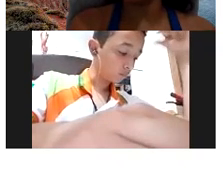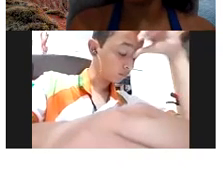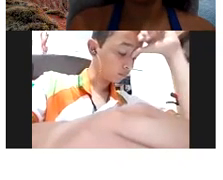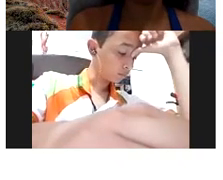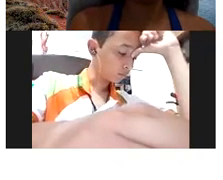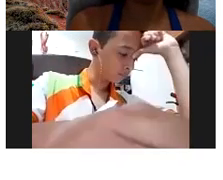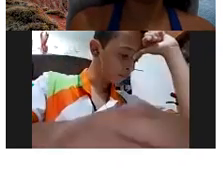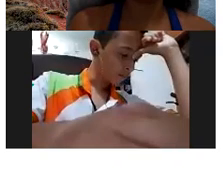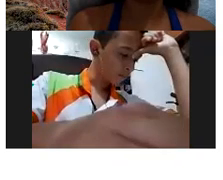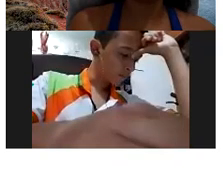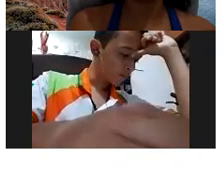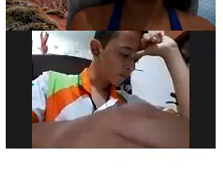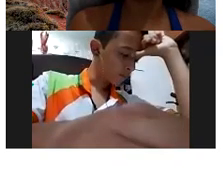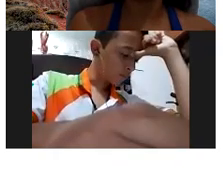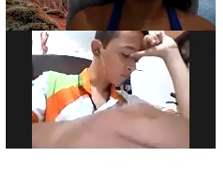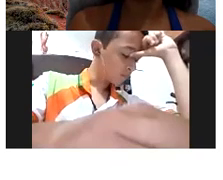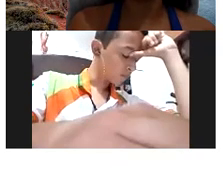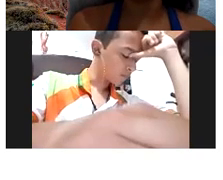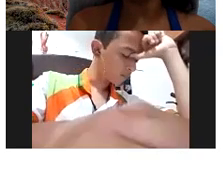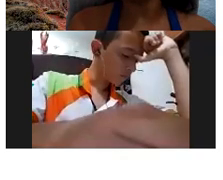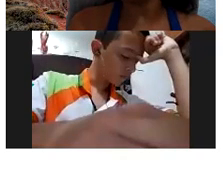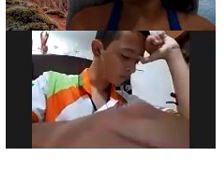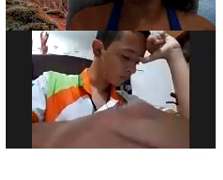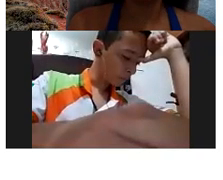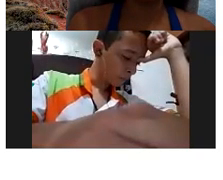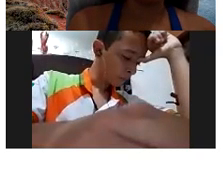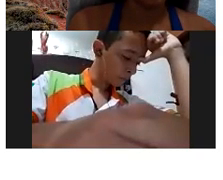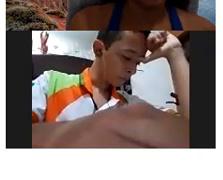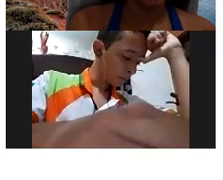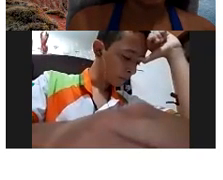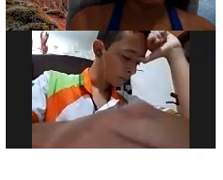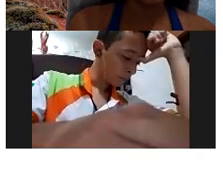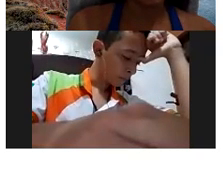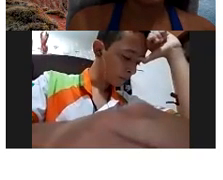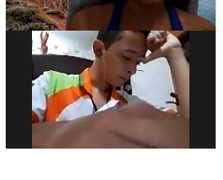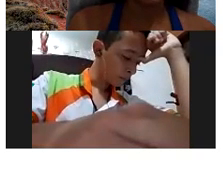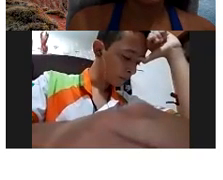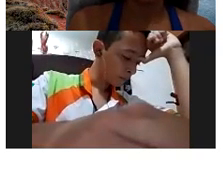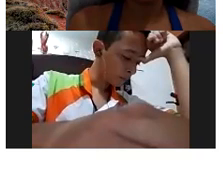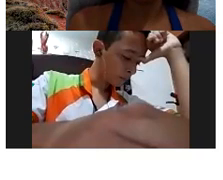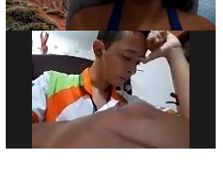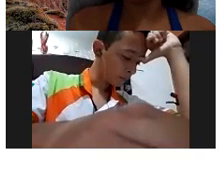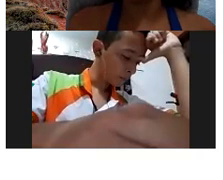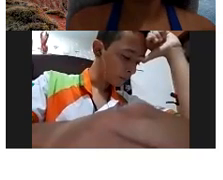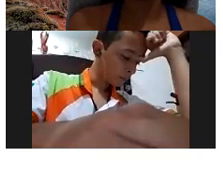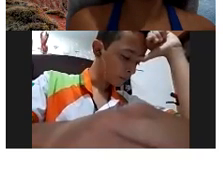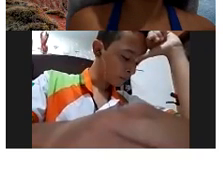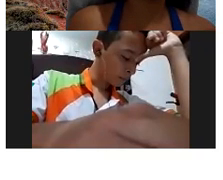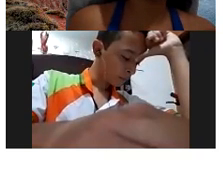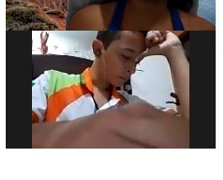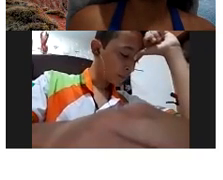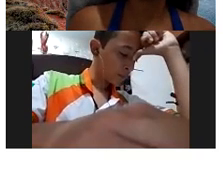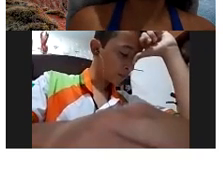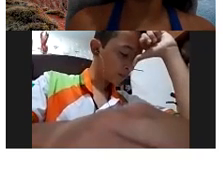clorídrico como eu tenho dois na frente significa que ele tá mudando multiplicando todo mundo o hidrogênio aqui e o cloro